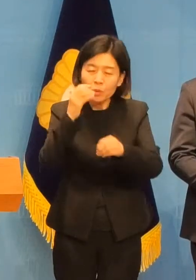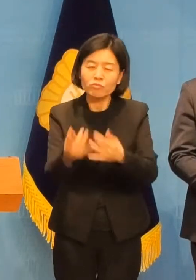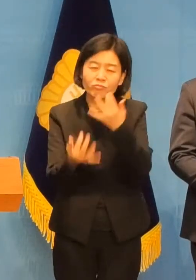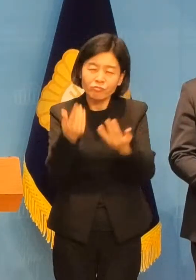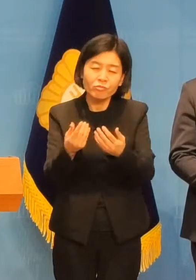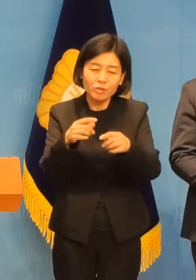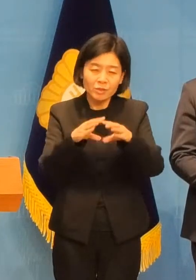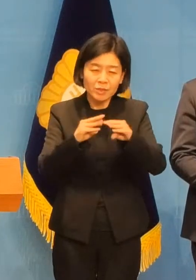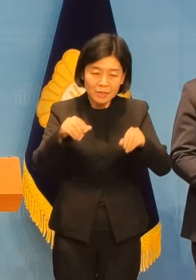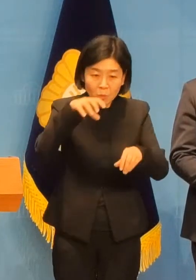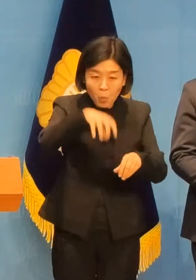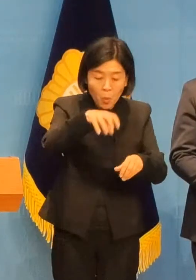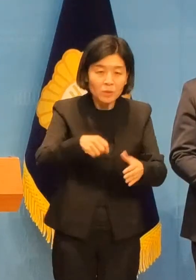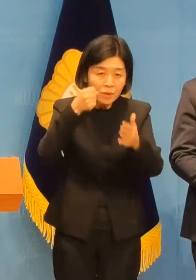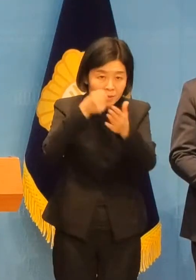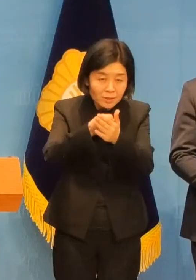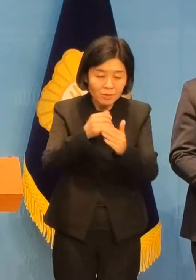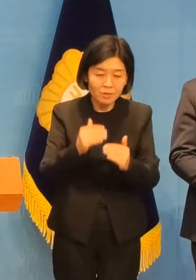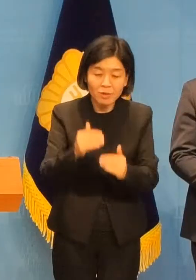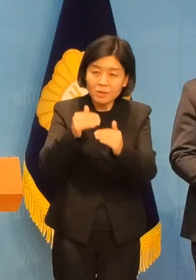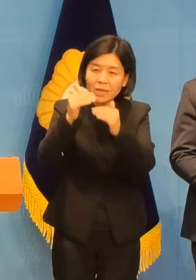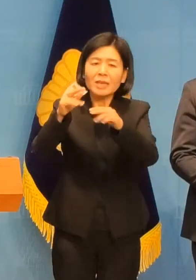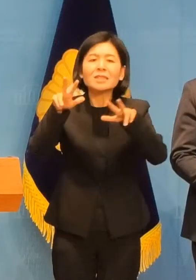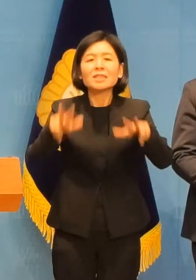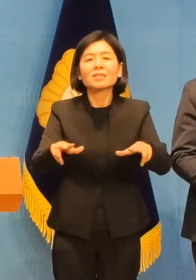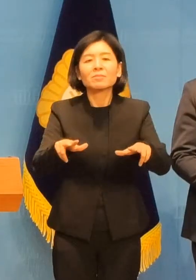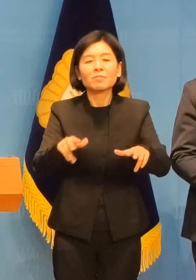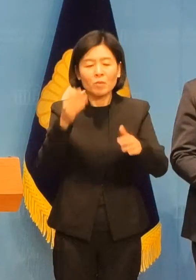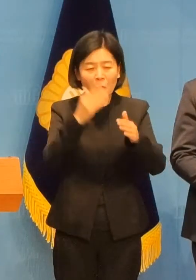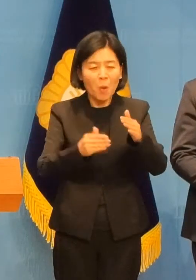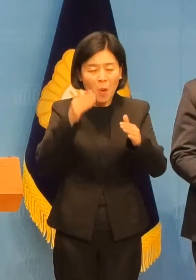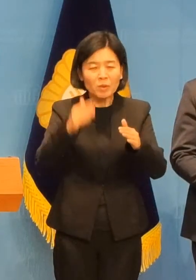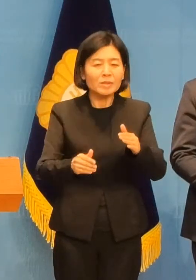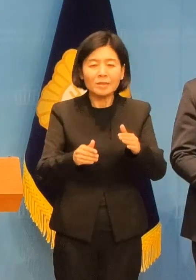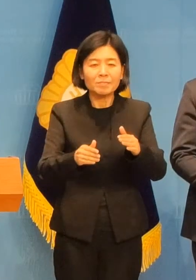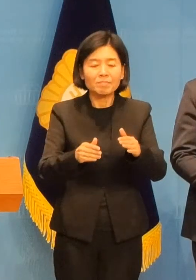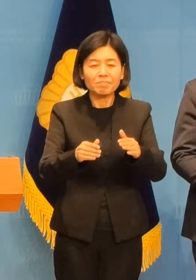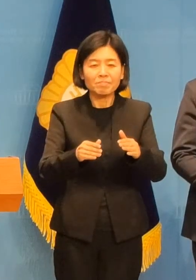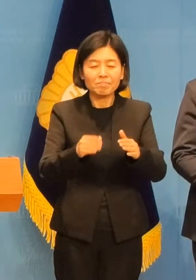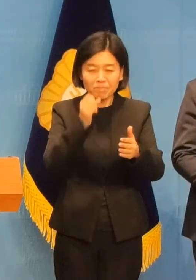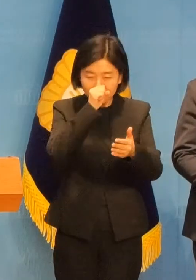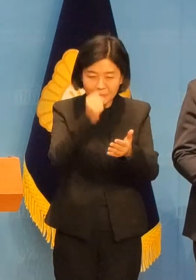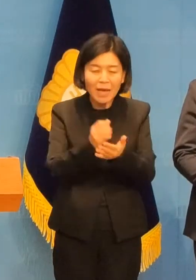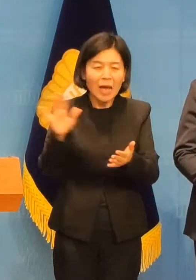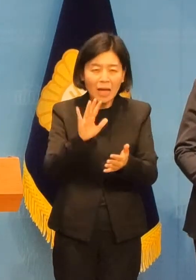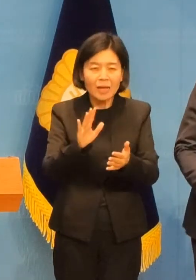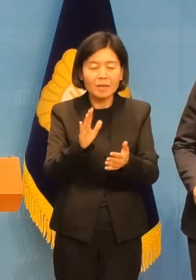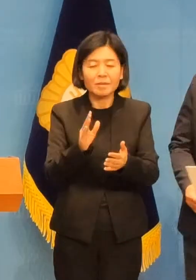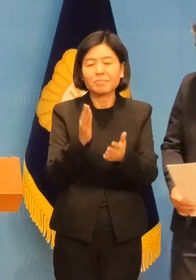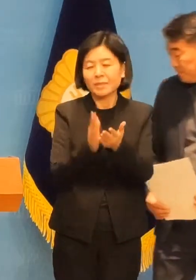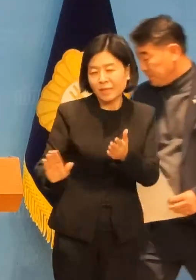절차가 매우 불공정하게 추진되고 있음을 지적하고자 합니다.